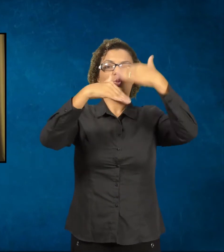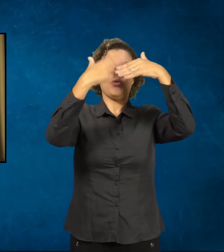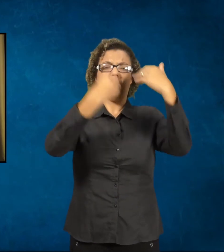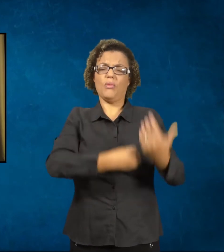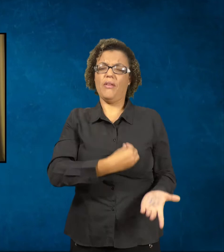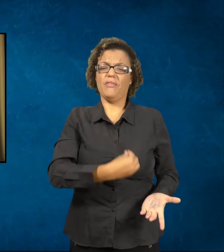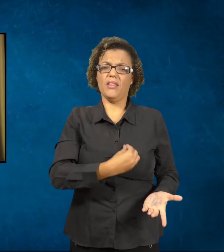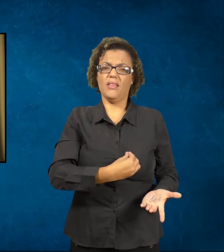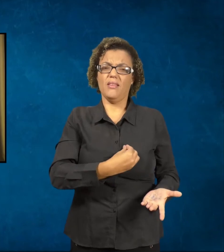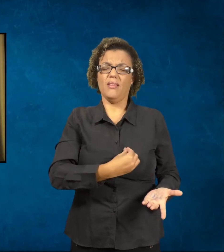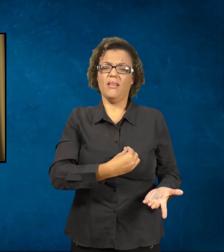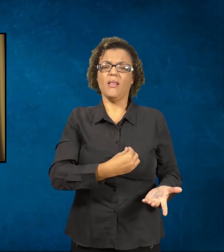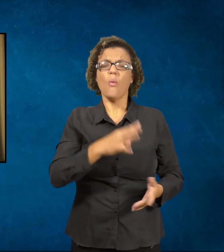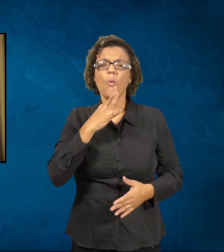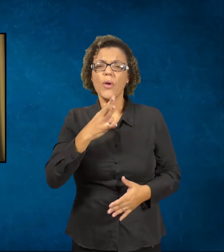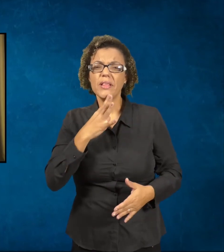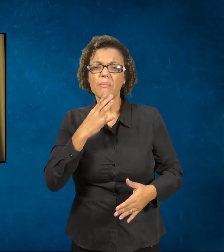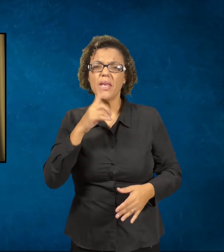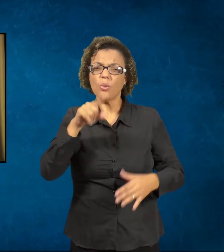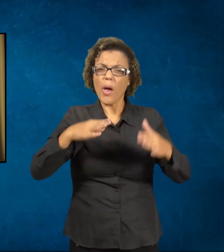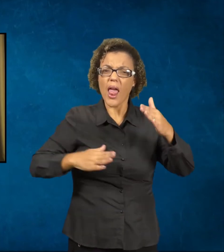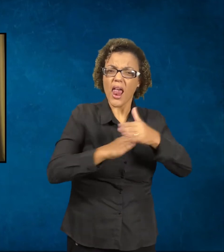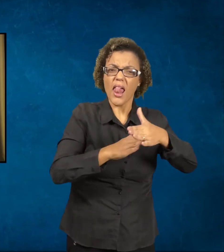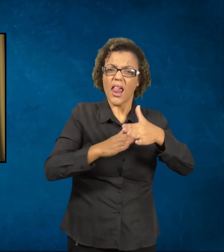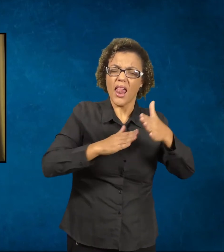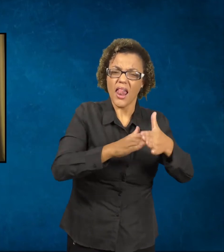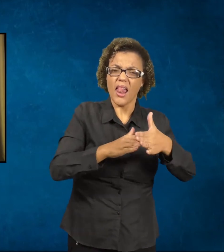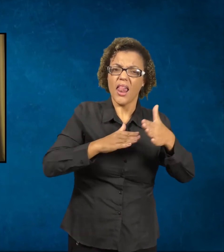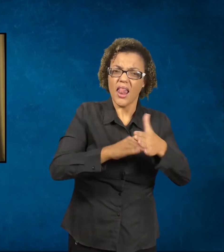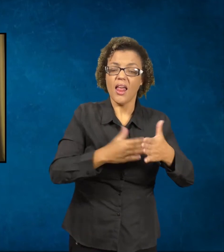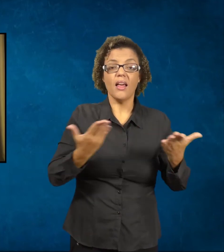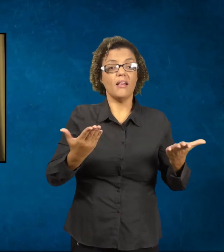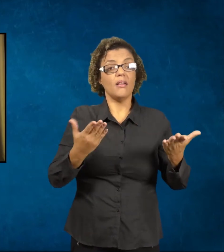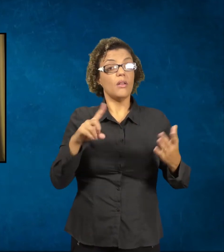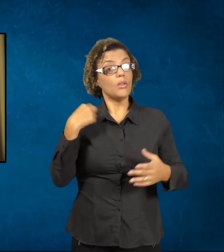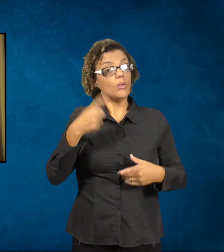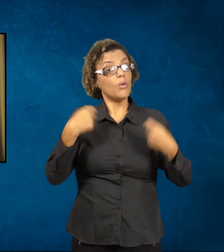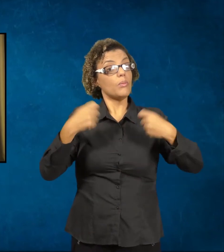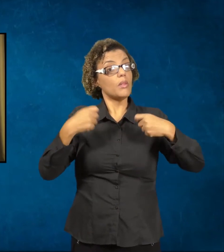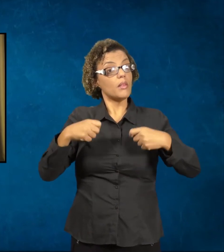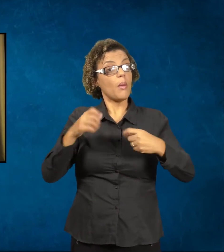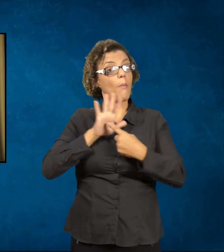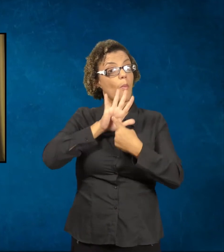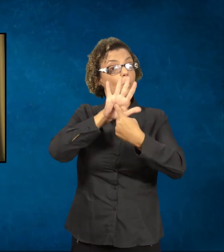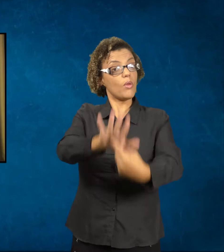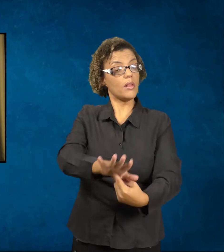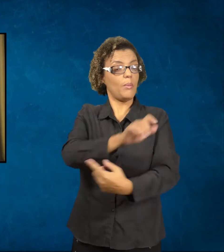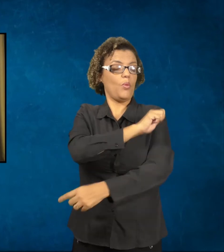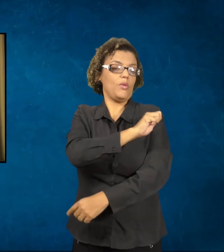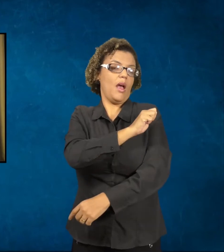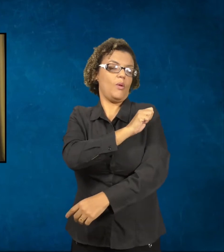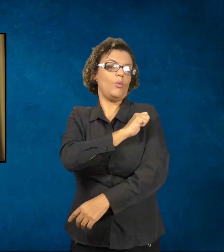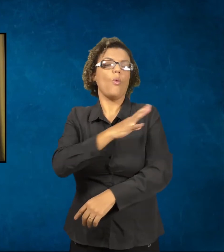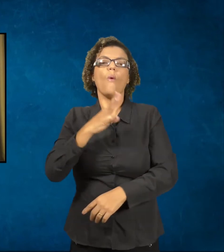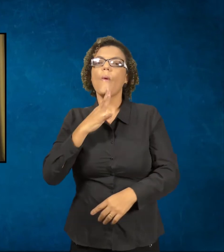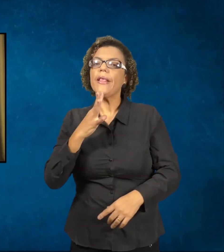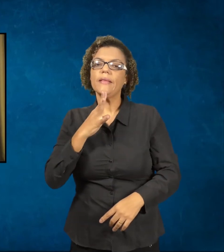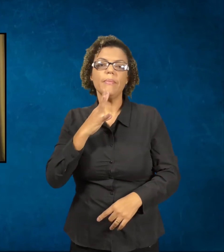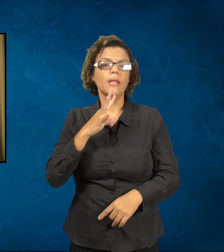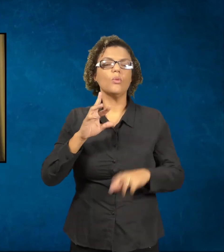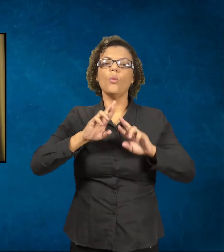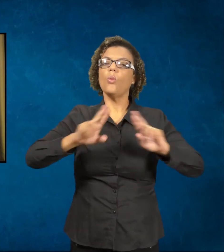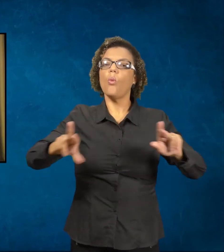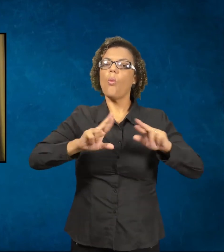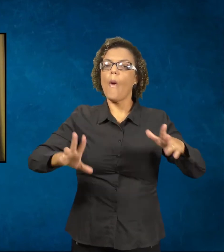estorvo? Nós teríamos que passar uma impressão totalmente diferente, mas para isso é preciso ter essa impressão diferente na nossa própria